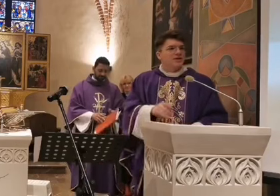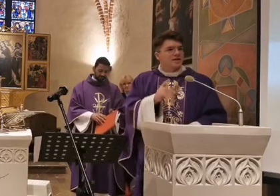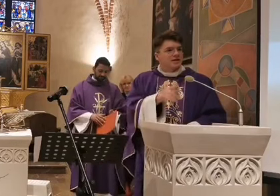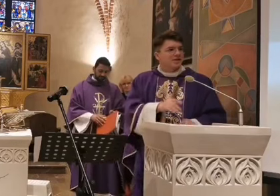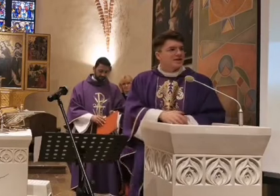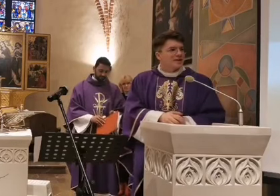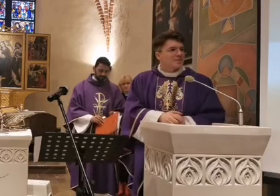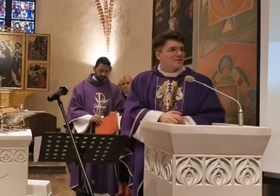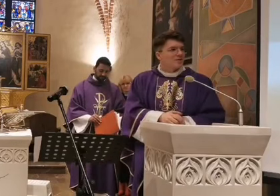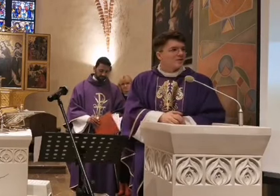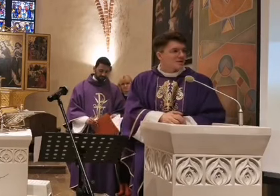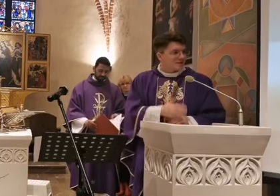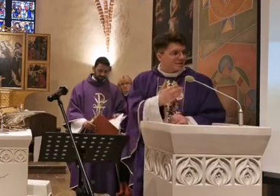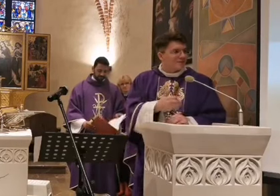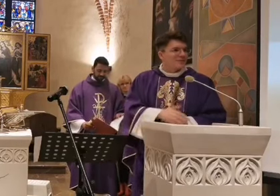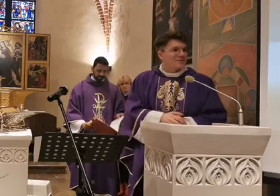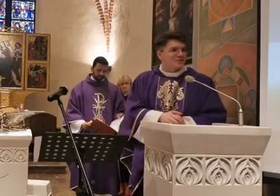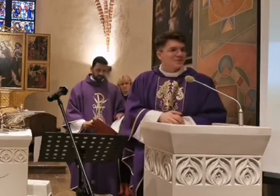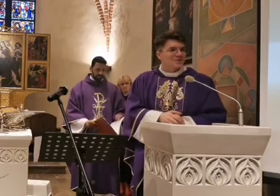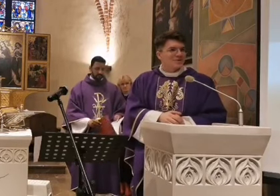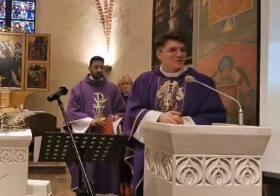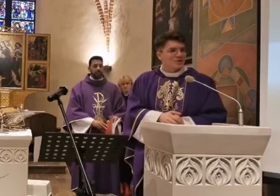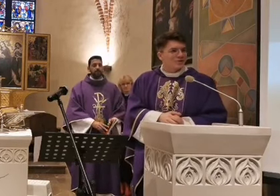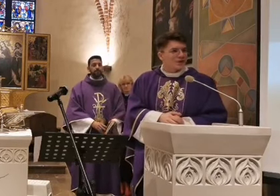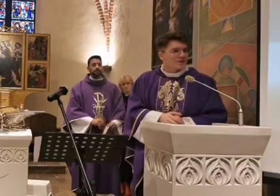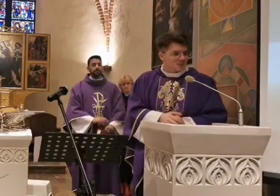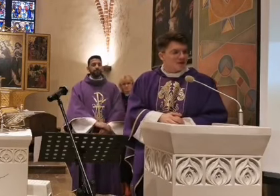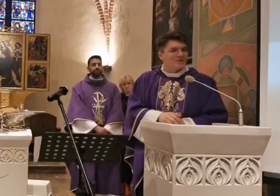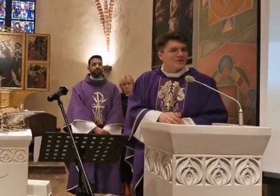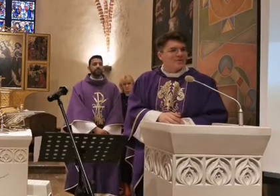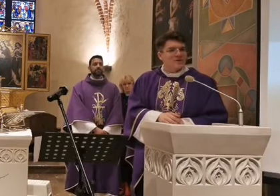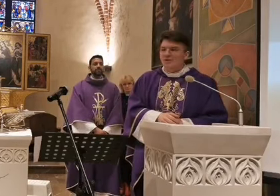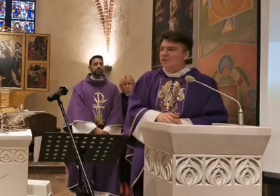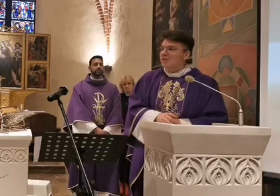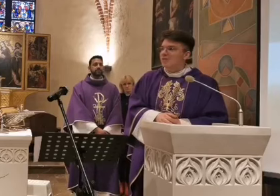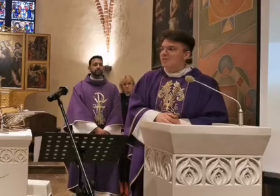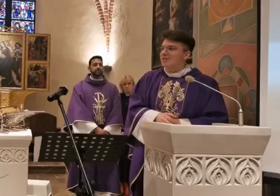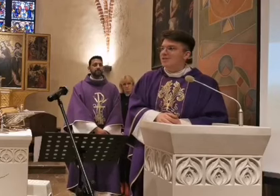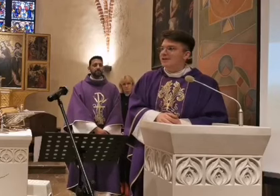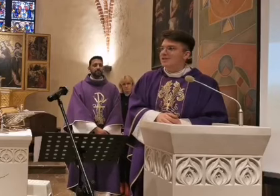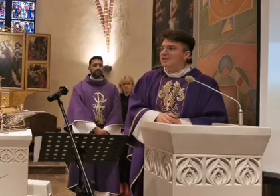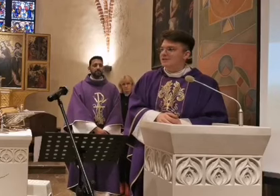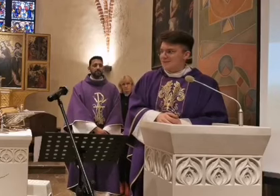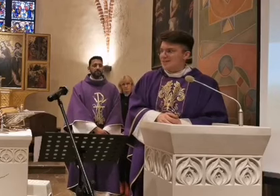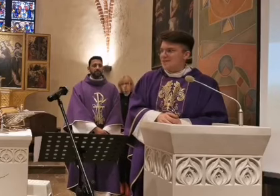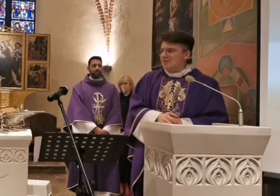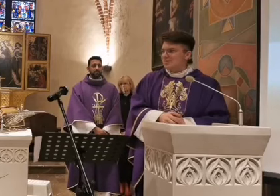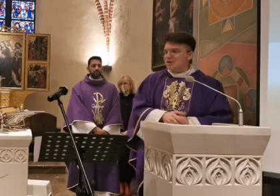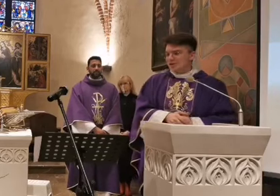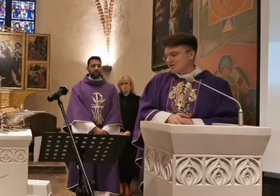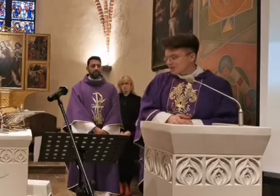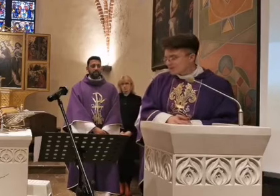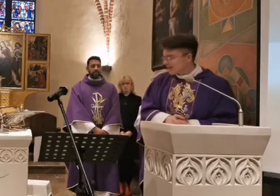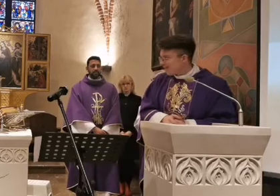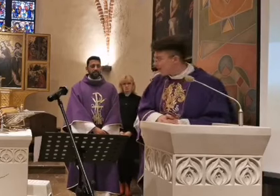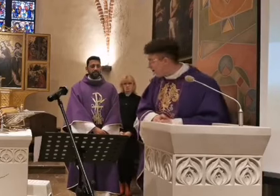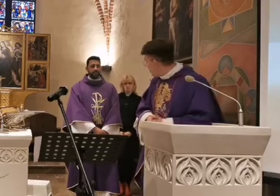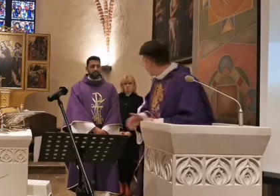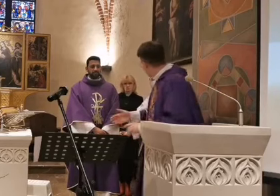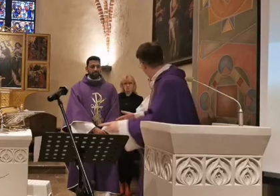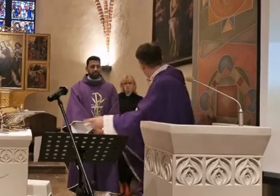poświęci naszemu chłopcu, który przygotowuje się Wojtkowi, który przygotowuje się do Bogu właśnie świecę. Cieszymy się, że jest